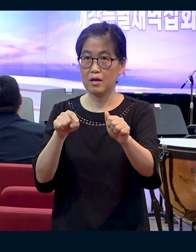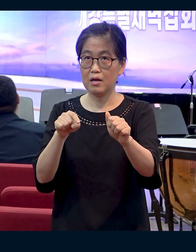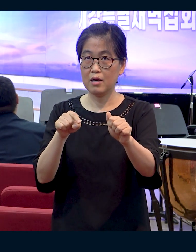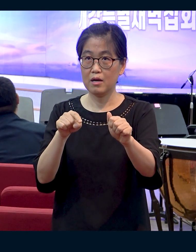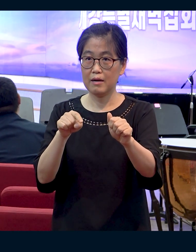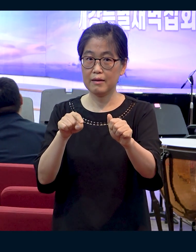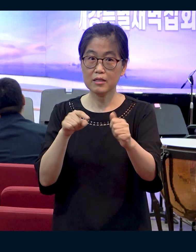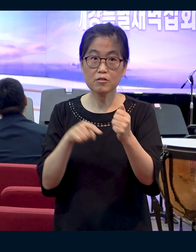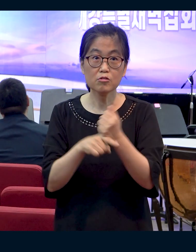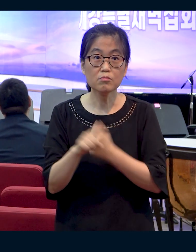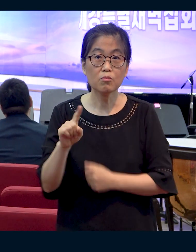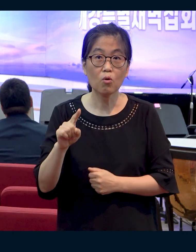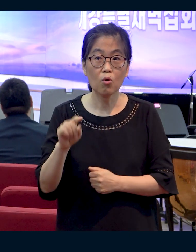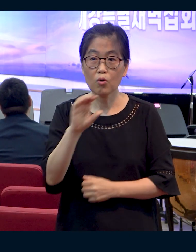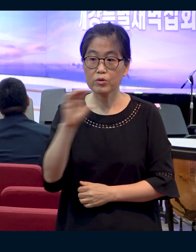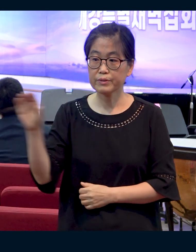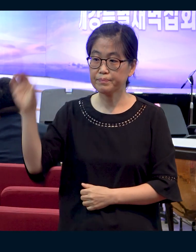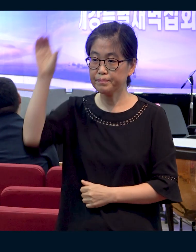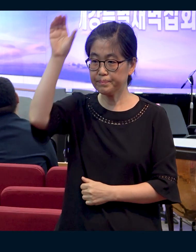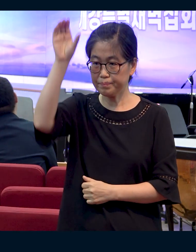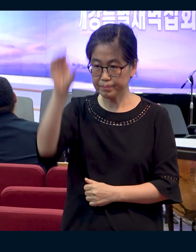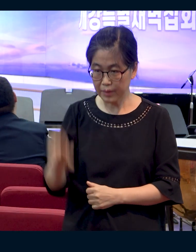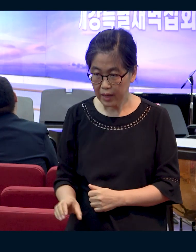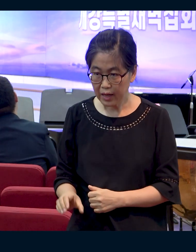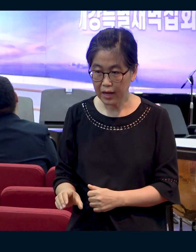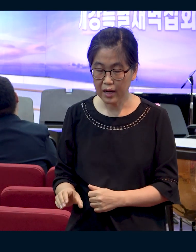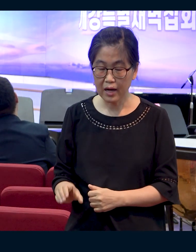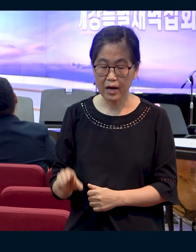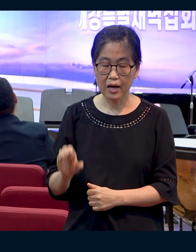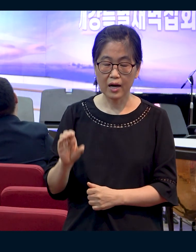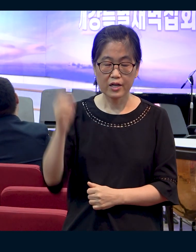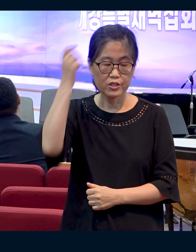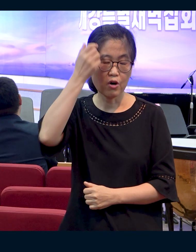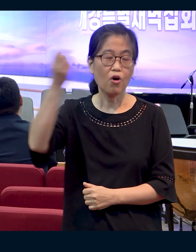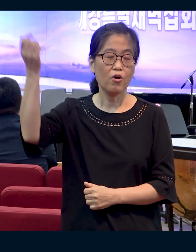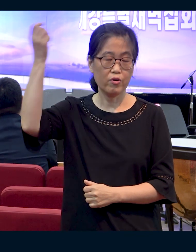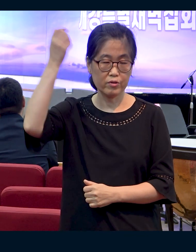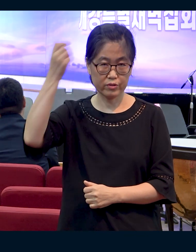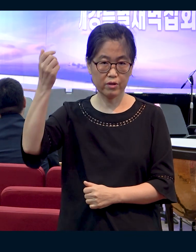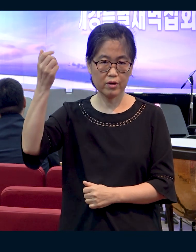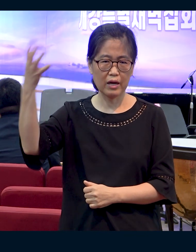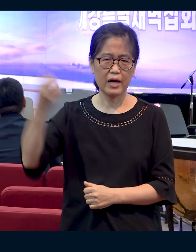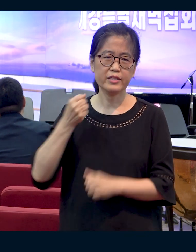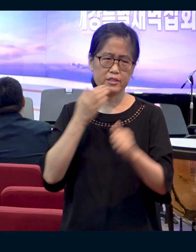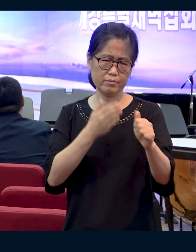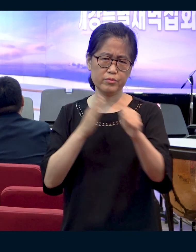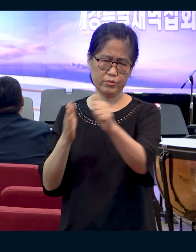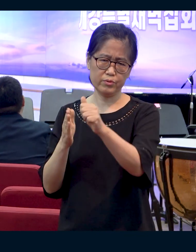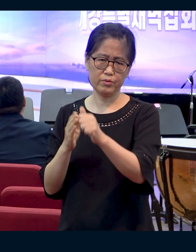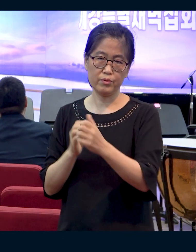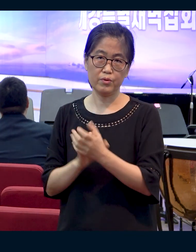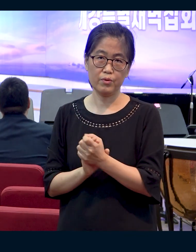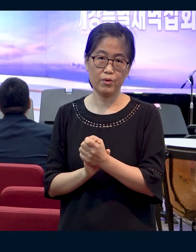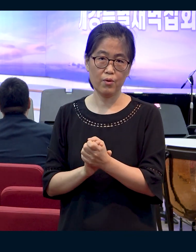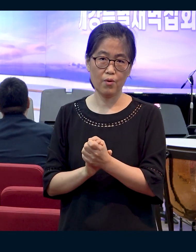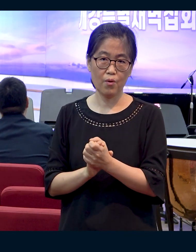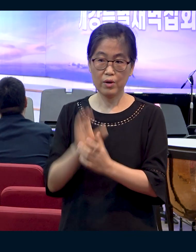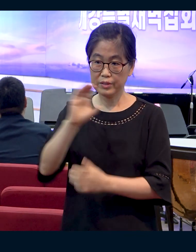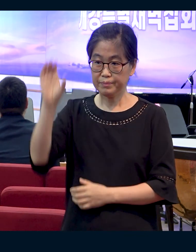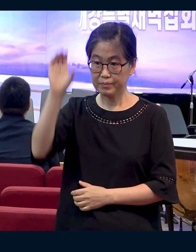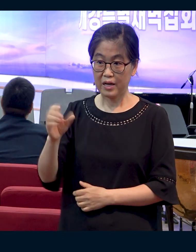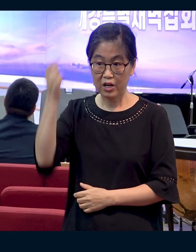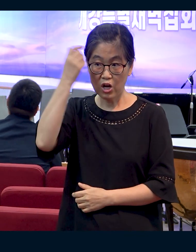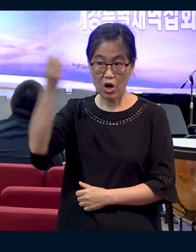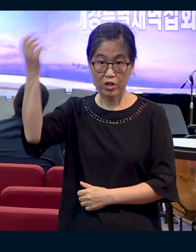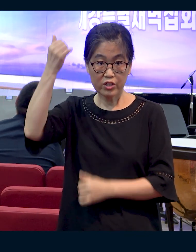그게 무슨 얘기예요? 십자가 영성이라는 얘기죠. 십자가 영성을 가져라는 거예요. 이게 있어야 우리가